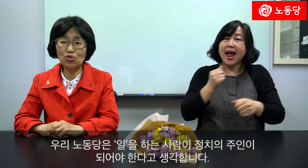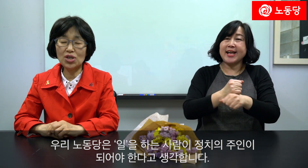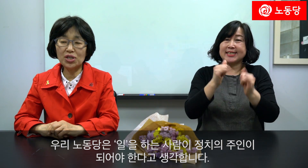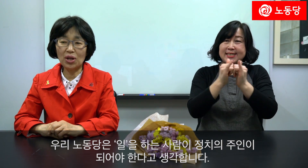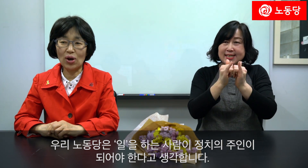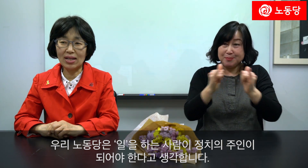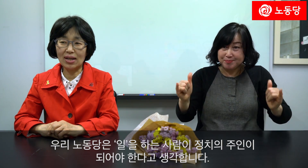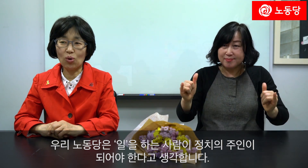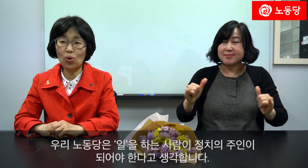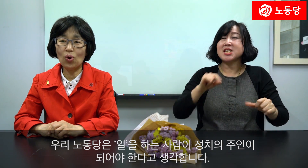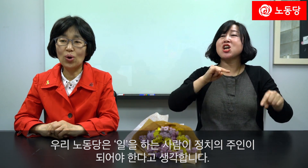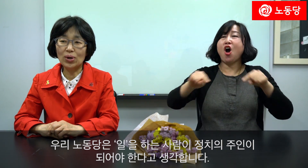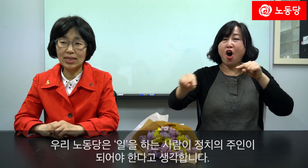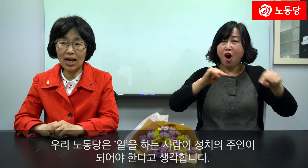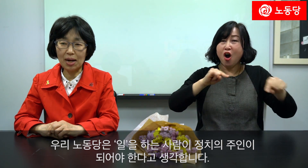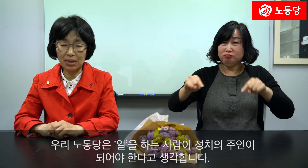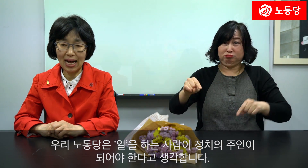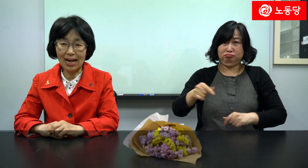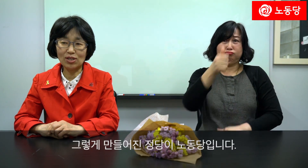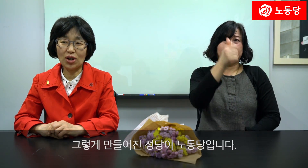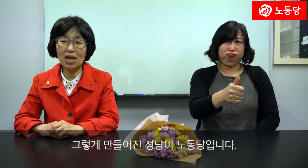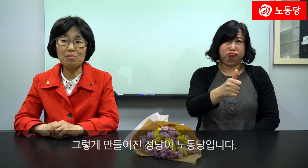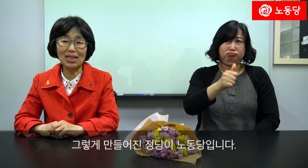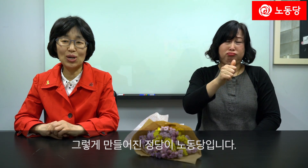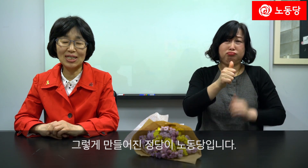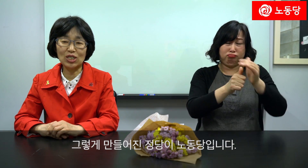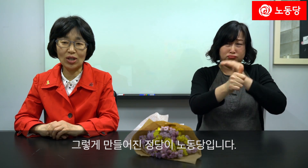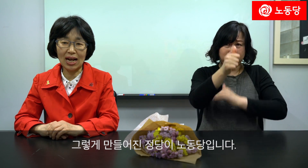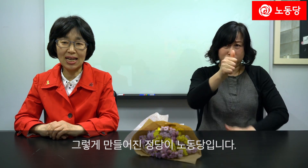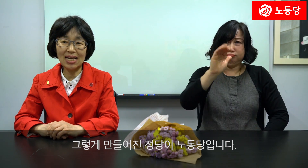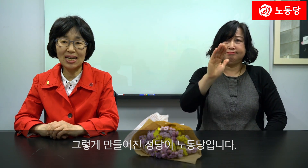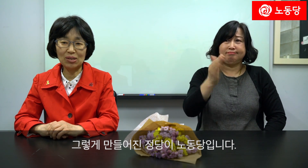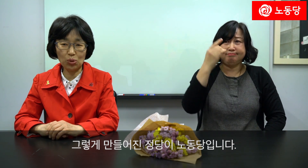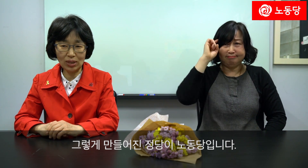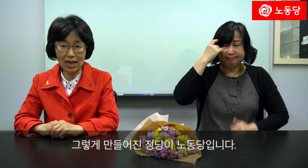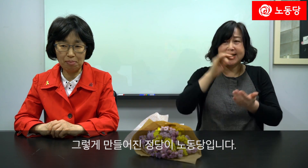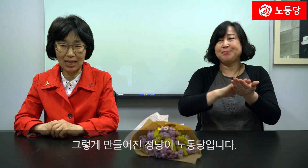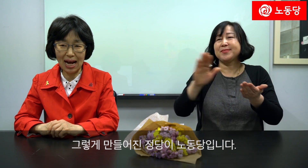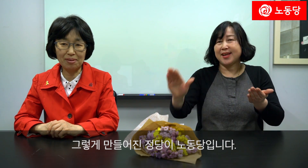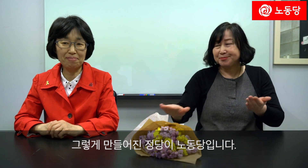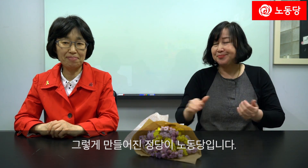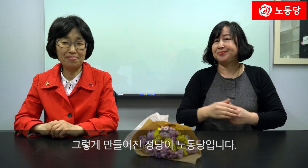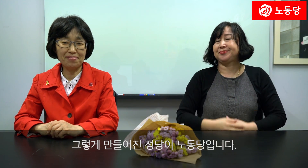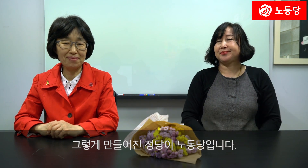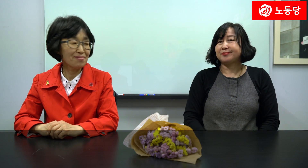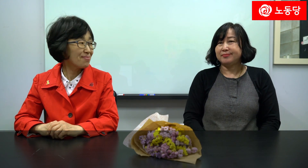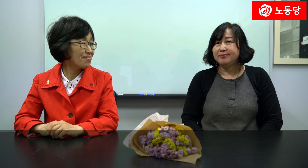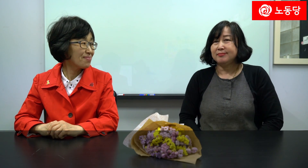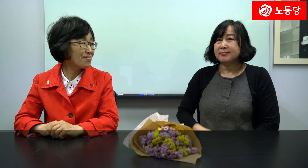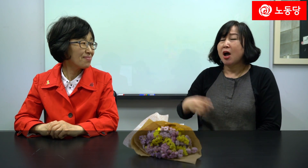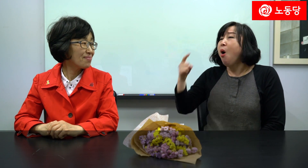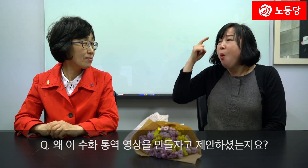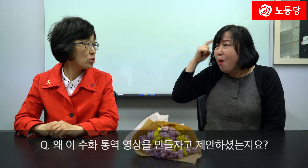정치의 주인이 되어야 한다고 생각합니다. 그렇게 만들어진 정당이 노동당입니다.